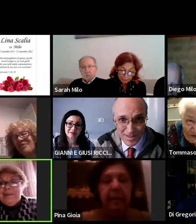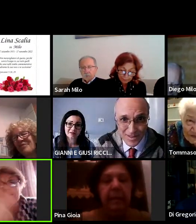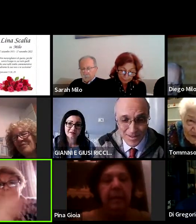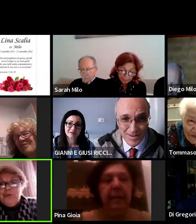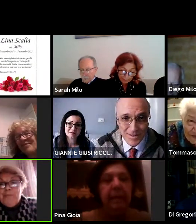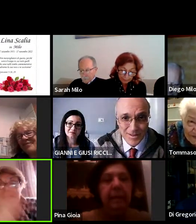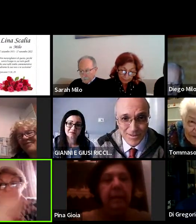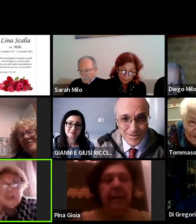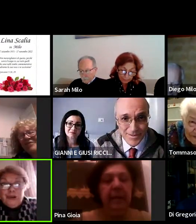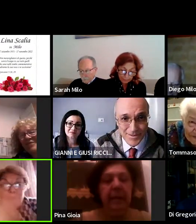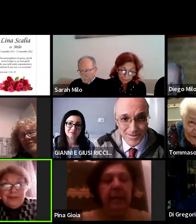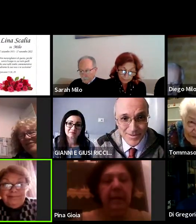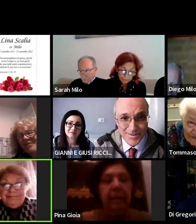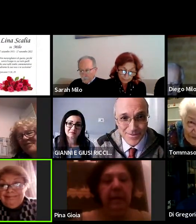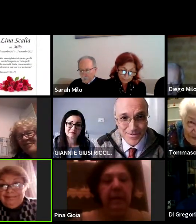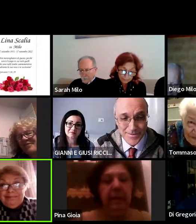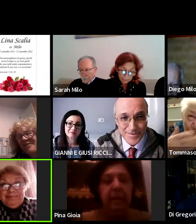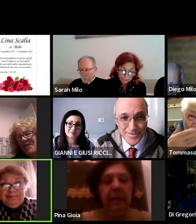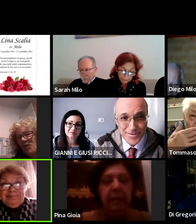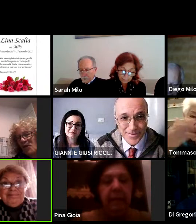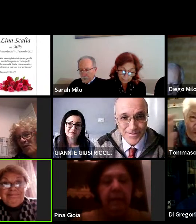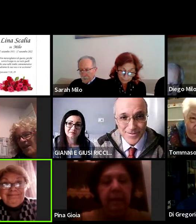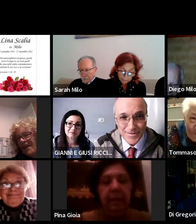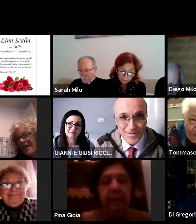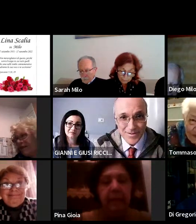ti ho mandato un bacio